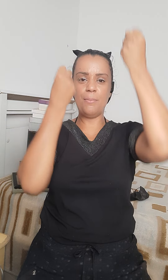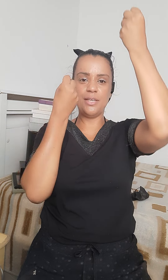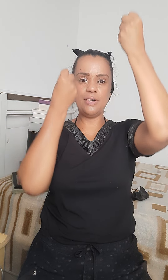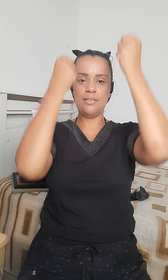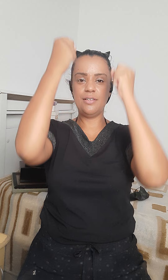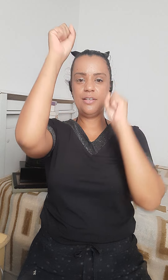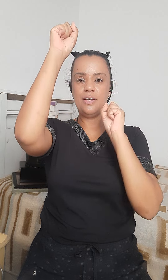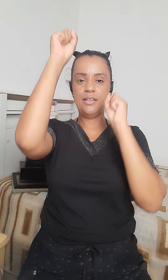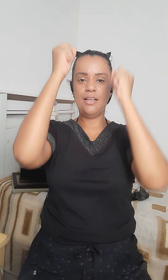Fábrica,